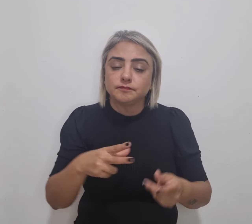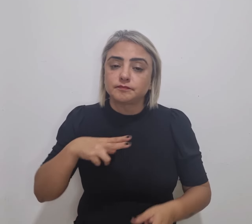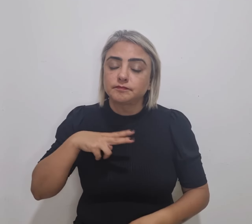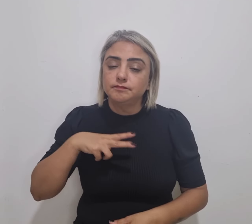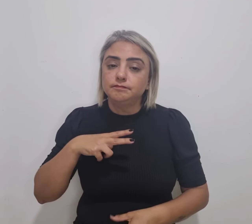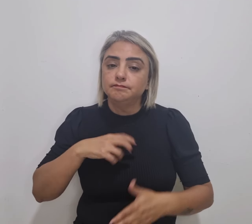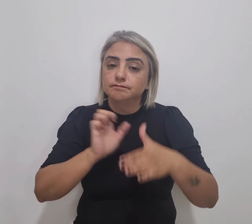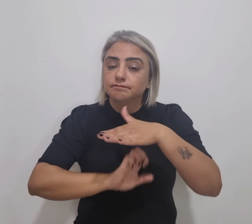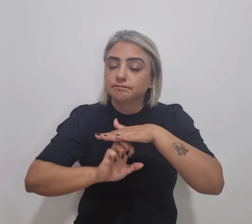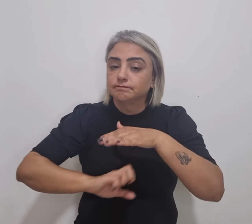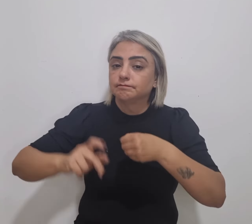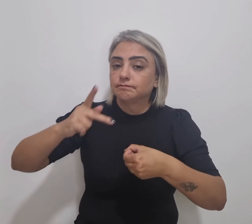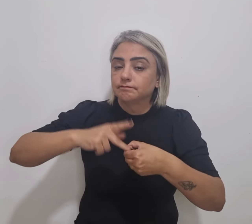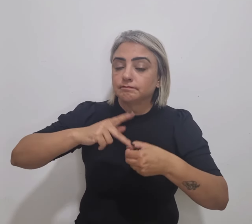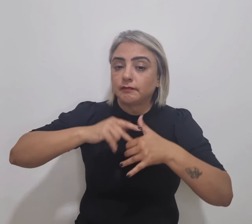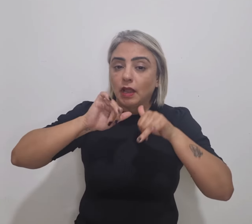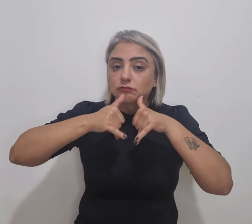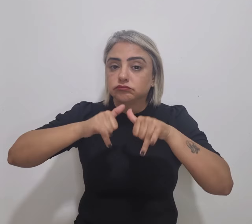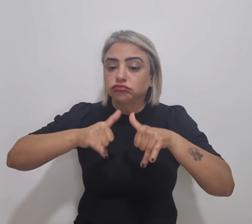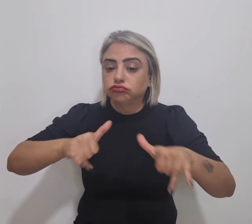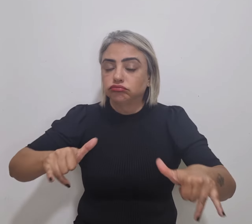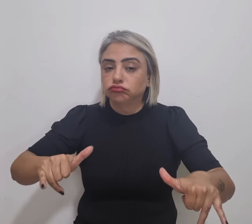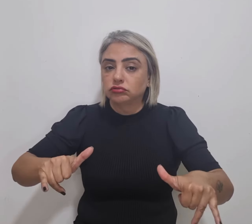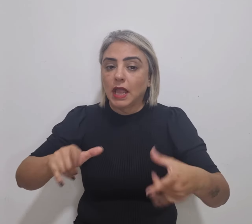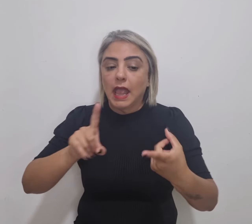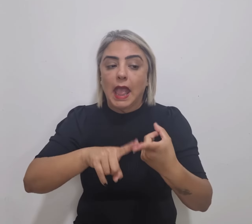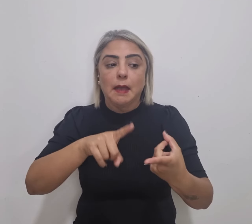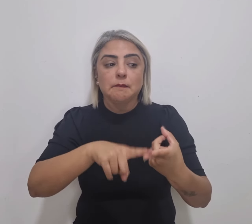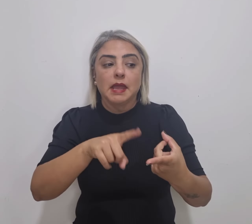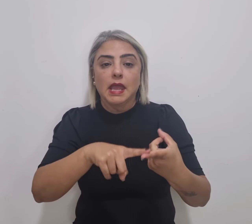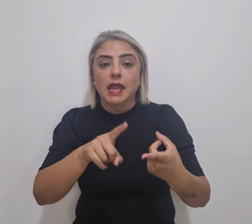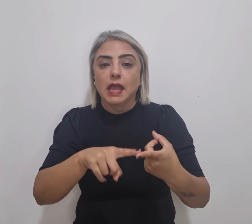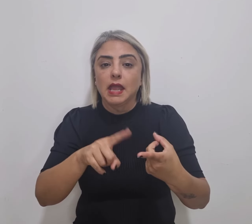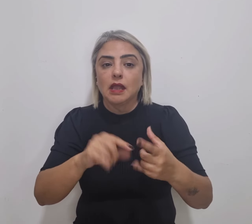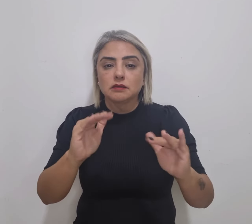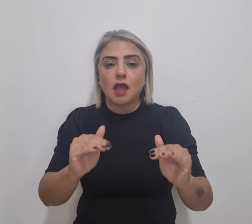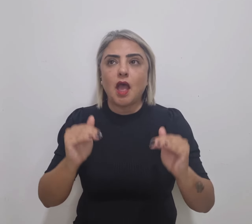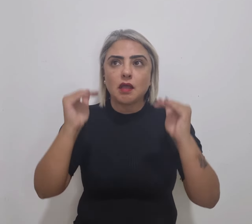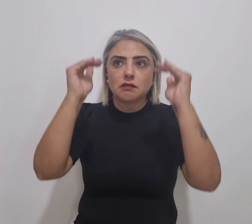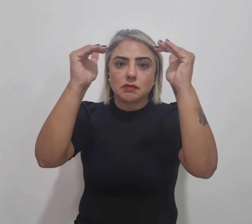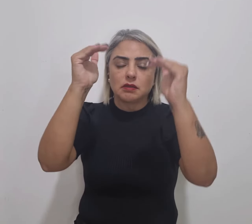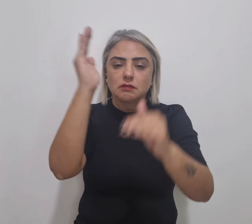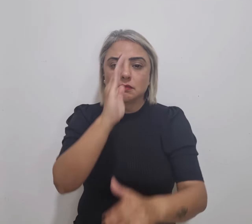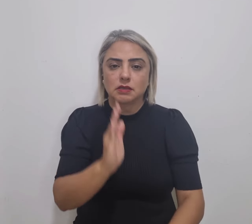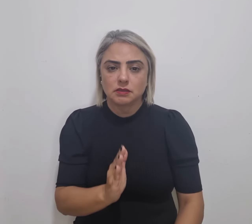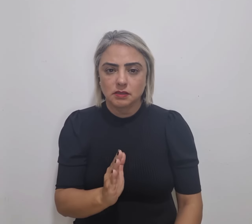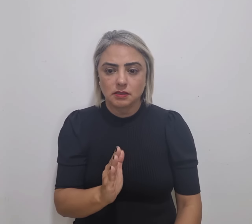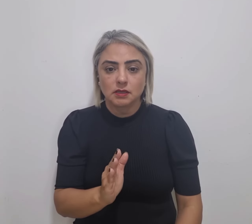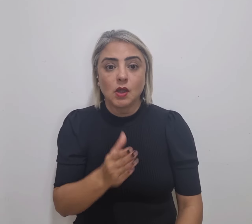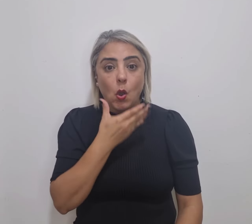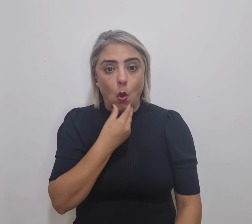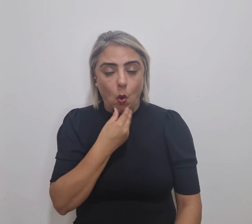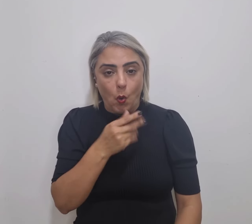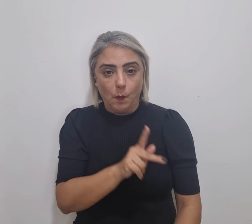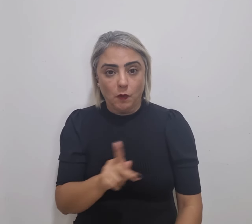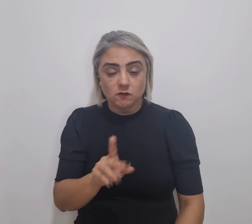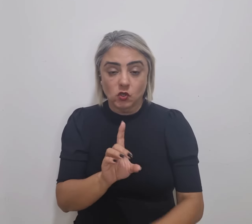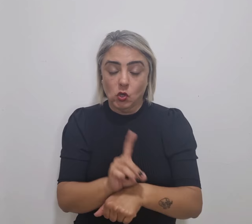Petrobras, Eletrobras e as ameaças à soberania do Brasil. Ele é doutor em Direito